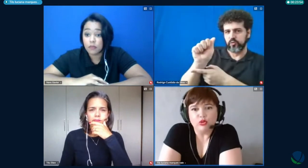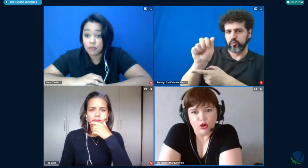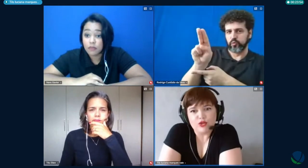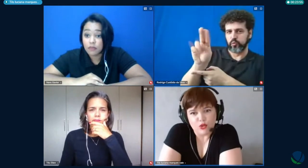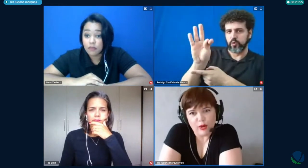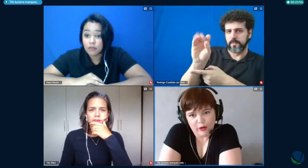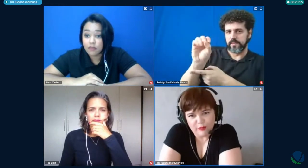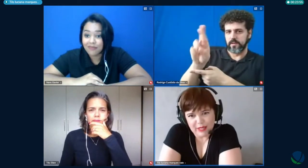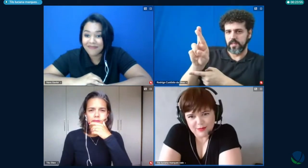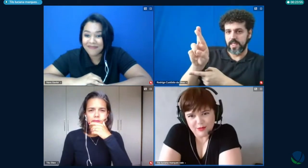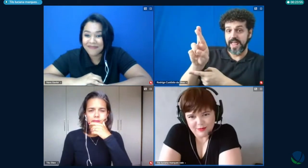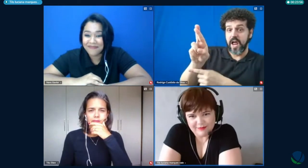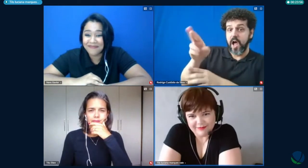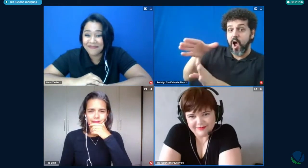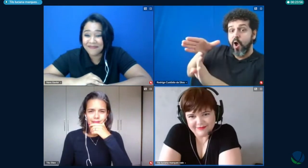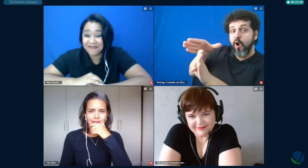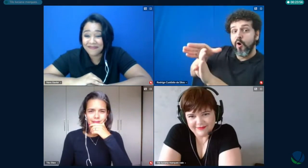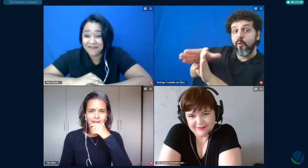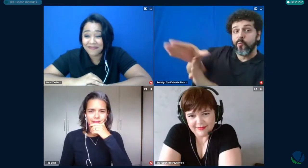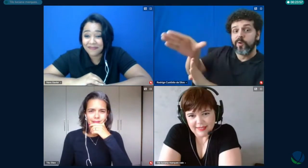o autor, sou eu mesmo,